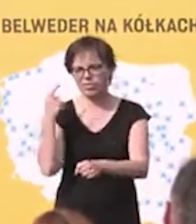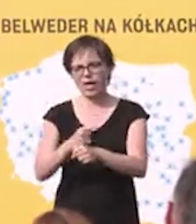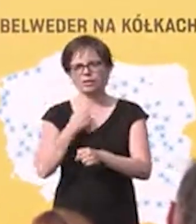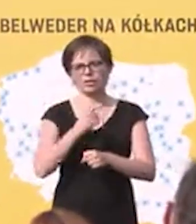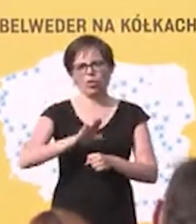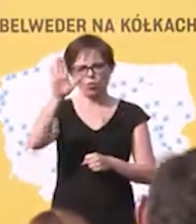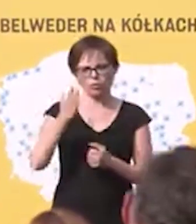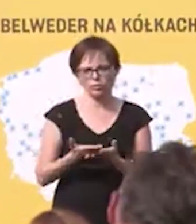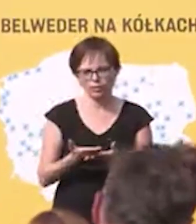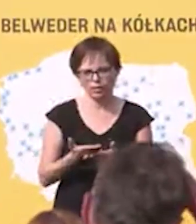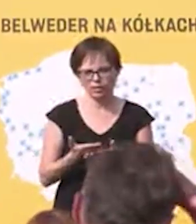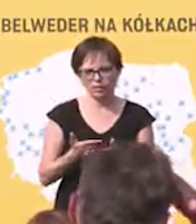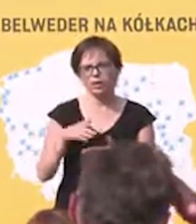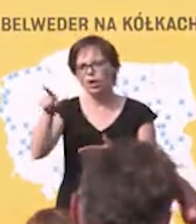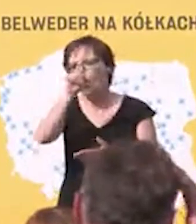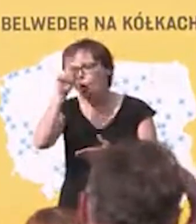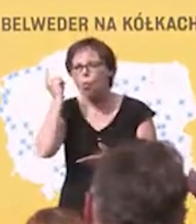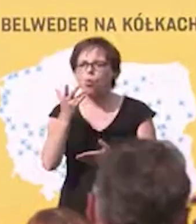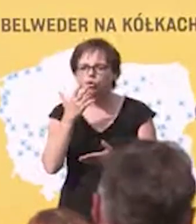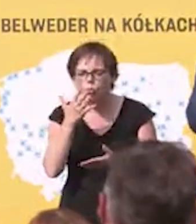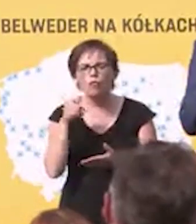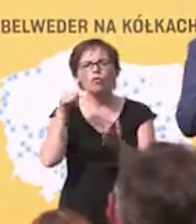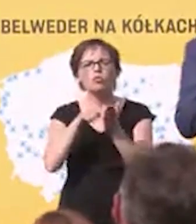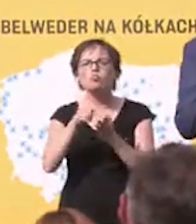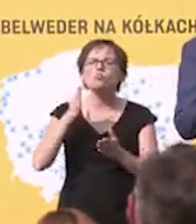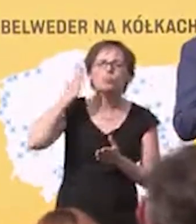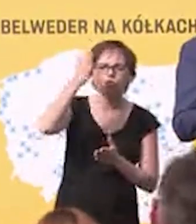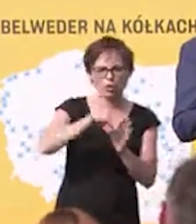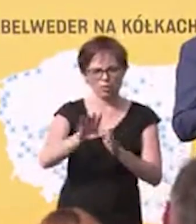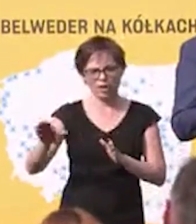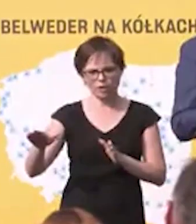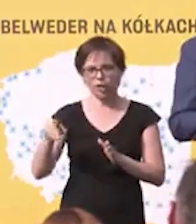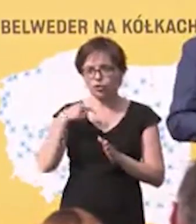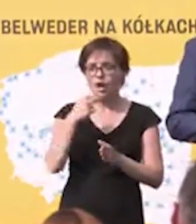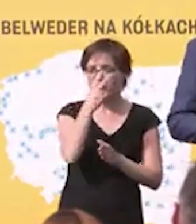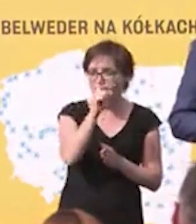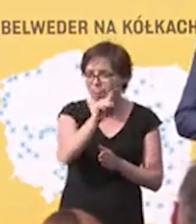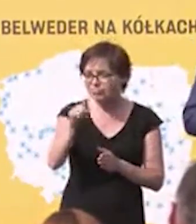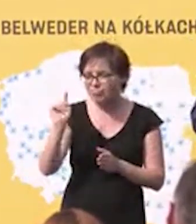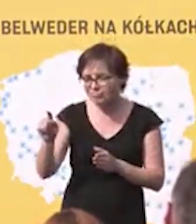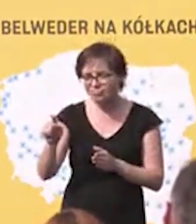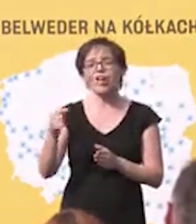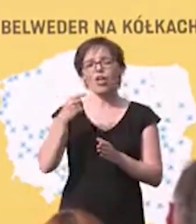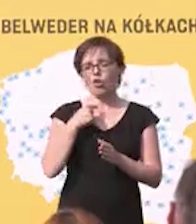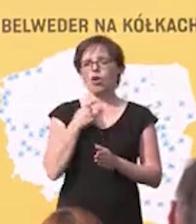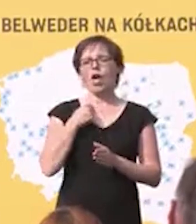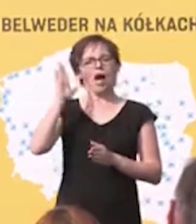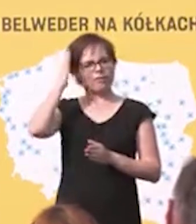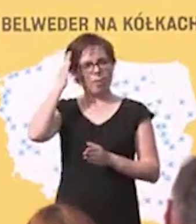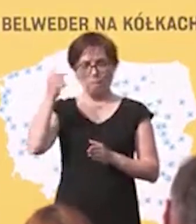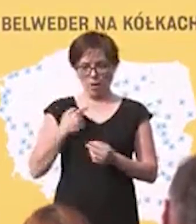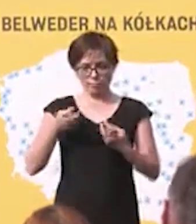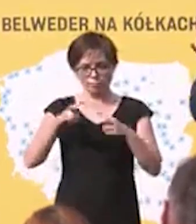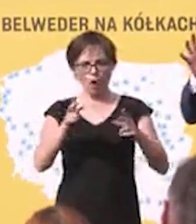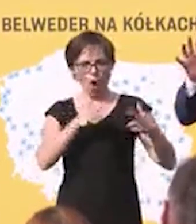To jest przyszłość naszych dzieci. To wszystko, co się działo, pokazało mi jedną rzecz. Myśmy nie zbudowali komitetu wyborczego.